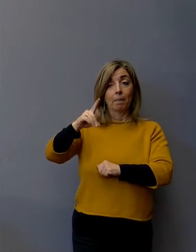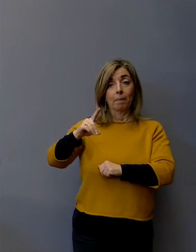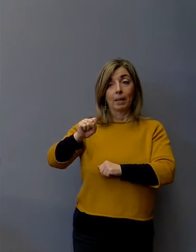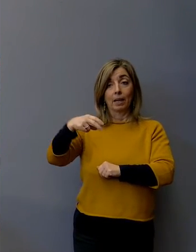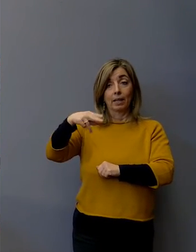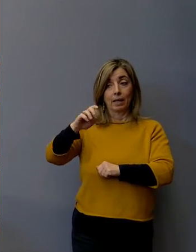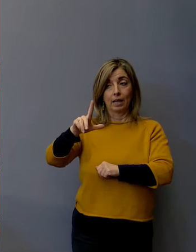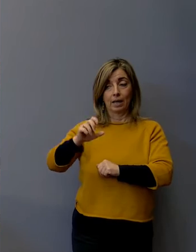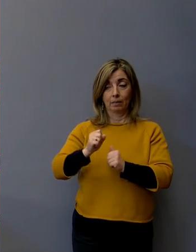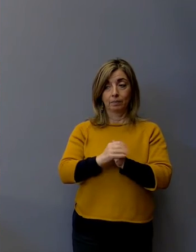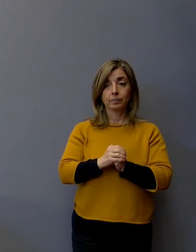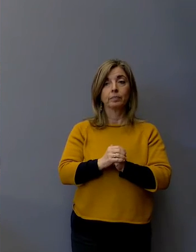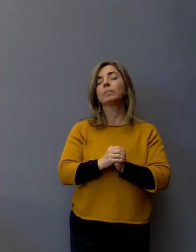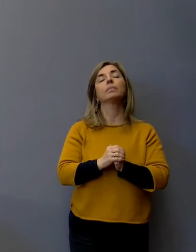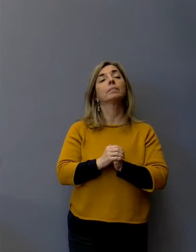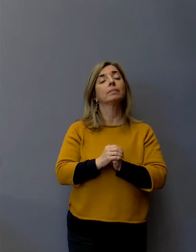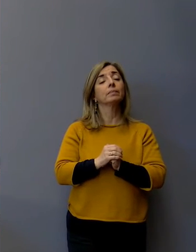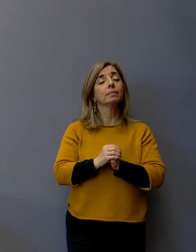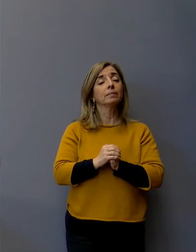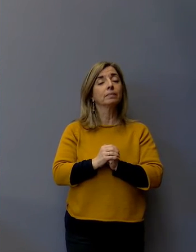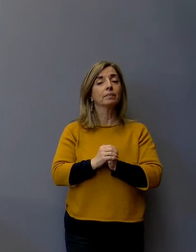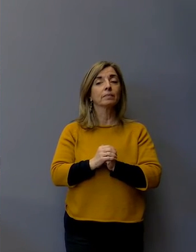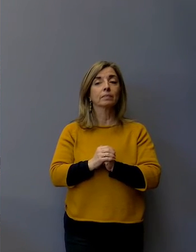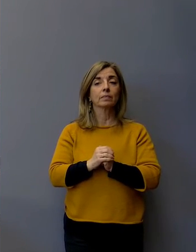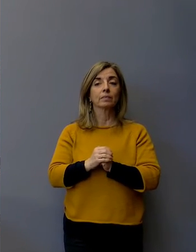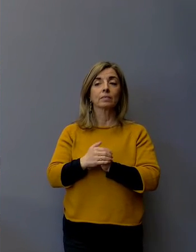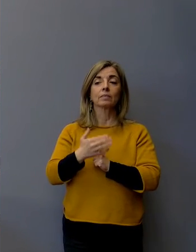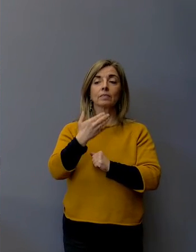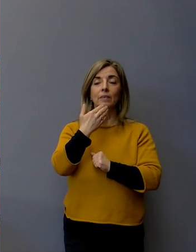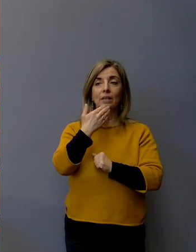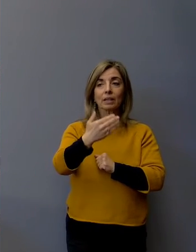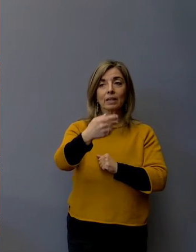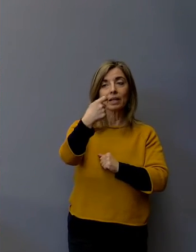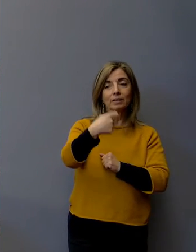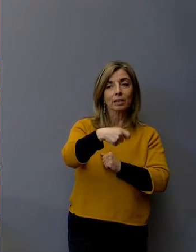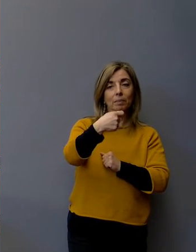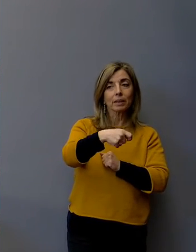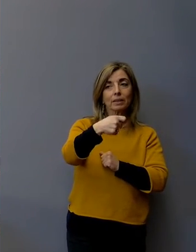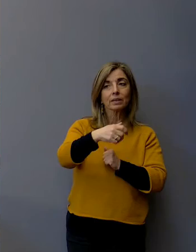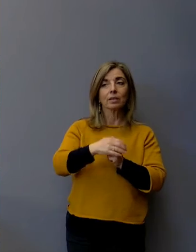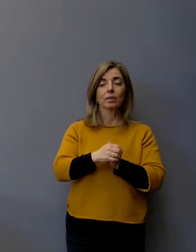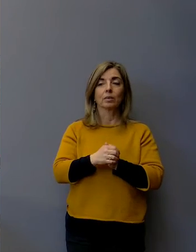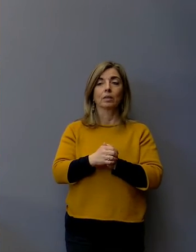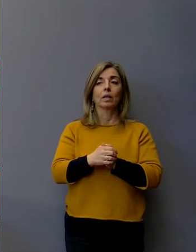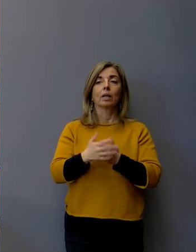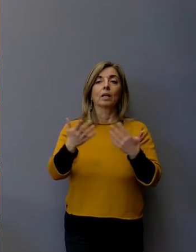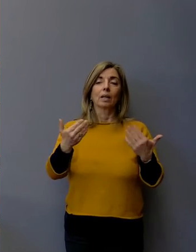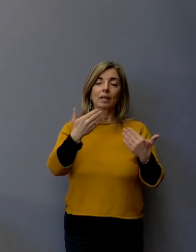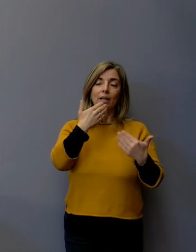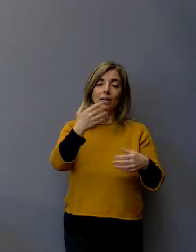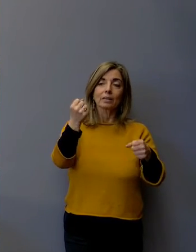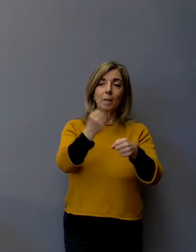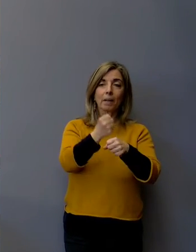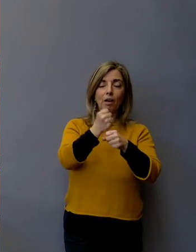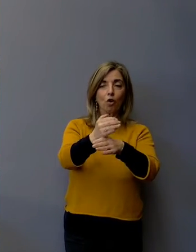grazie presidente soprattutto per cona gestito queste giornate di intenso lavoro condiviso con tutti i consiglieri di maggioranza e di